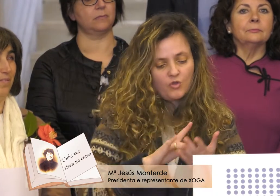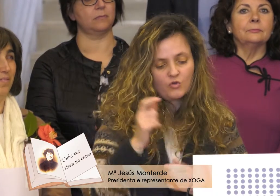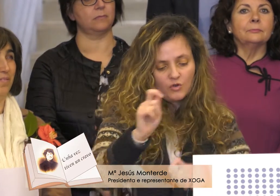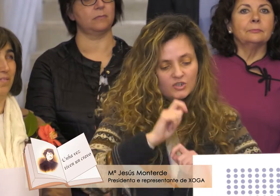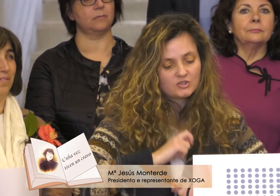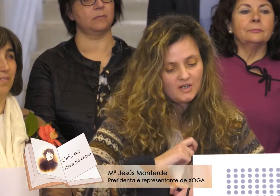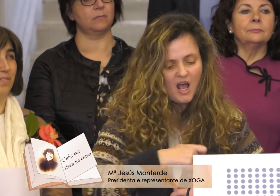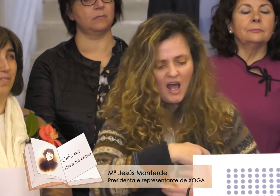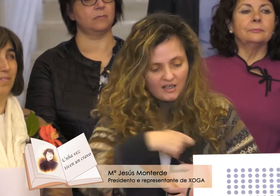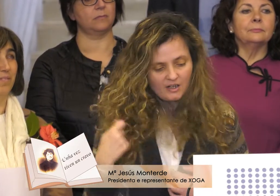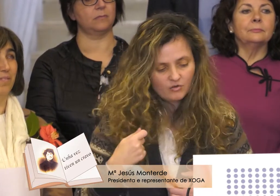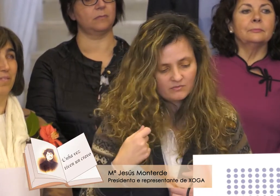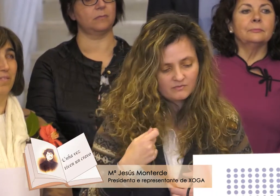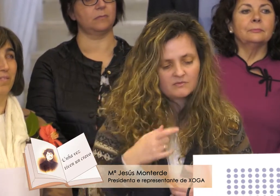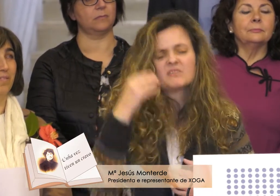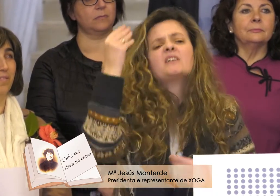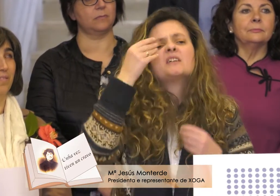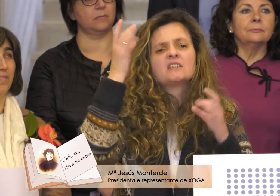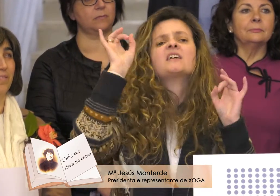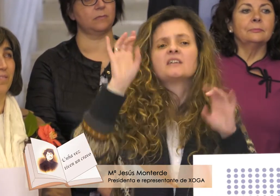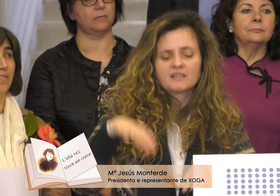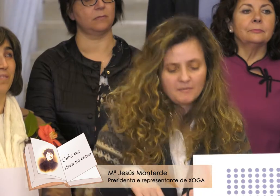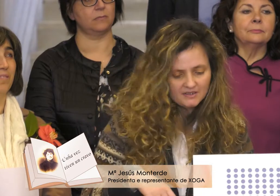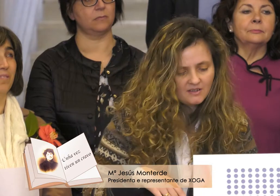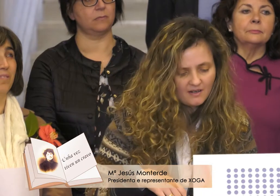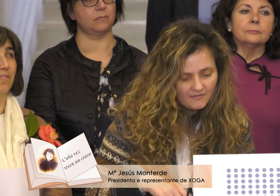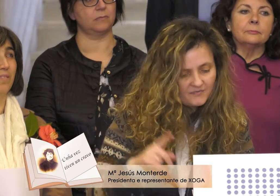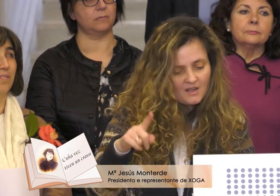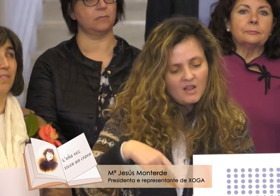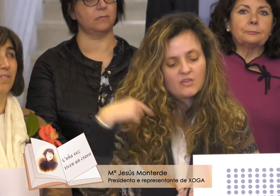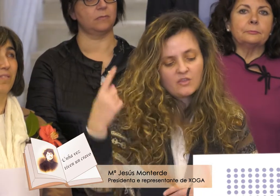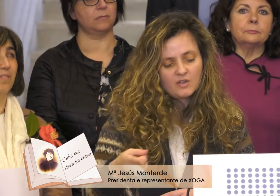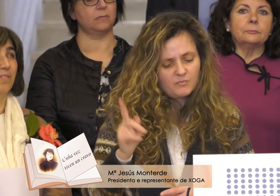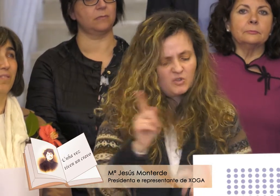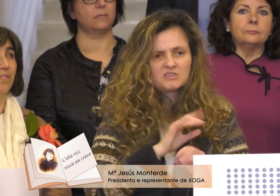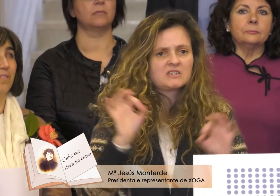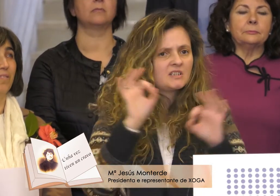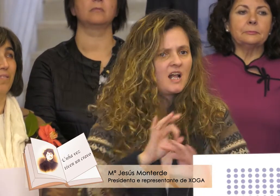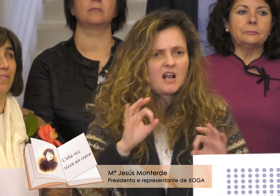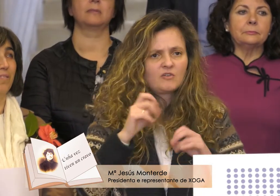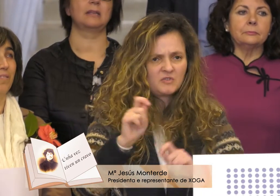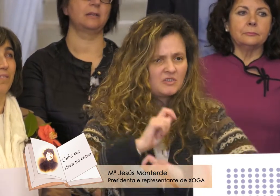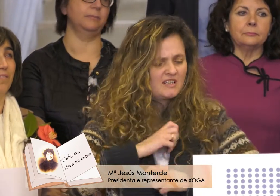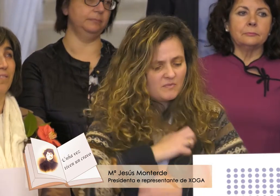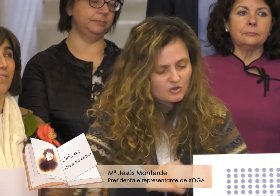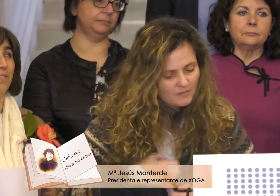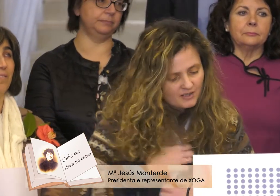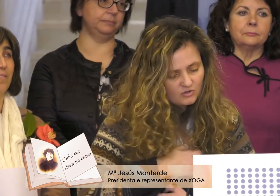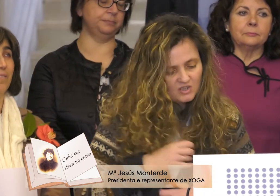deumo Dios, arrinqueino, mais, quen pensara? Despois xa non sentín máis tormentos,